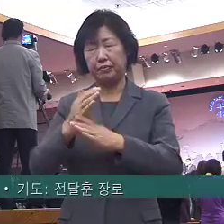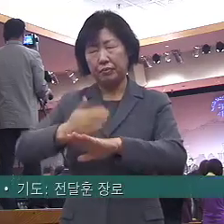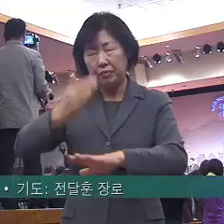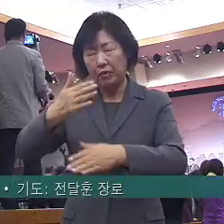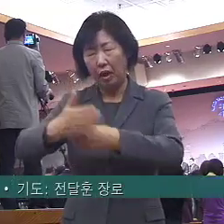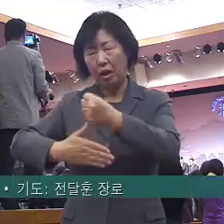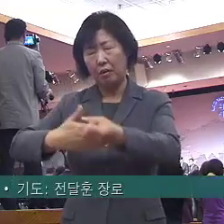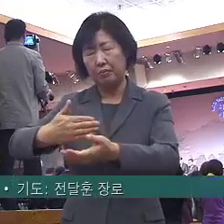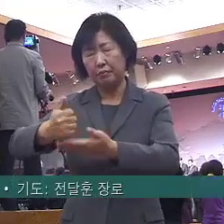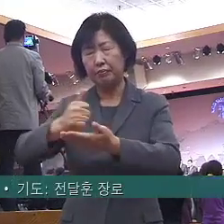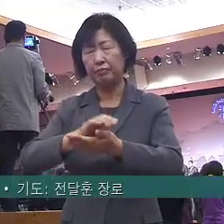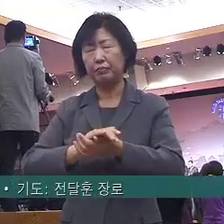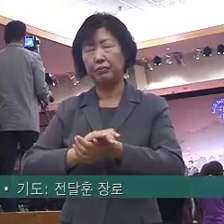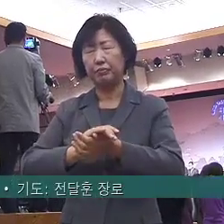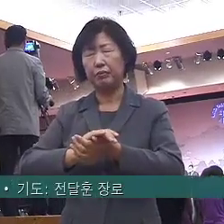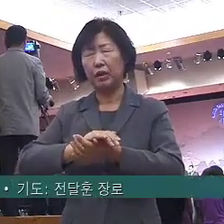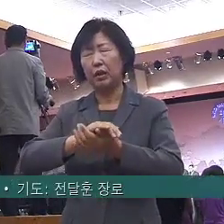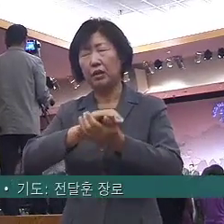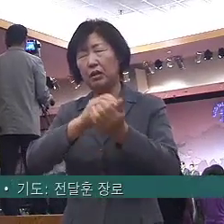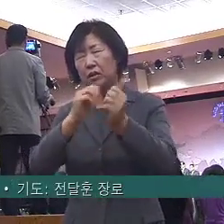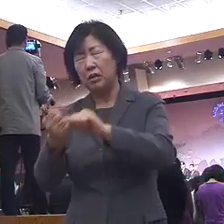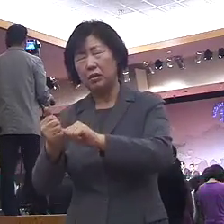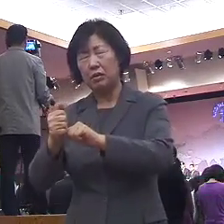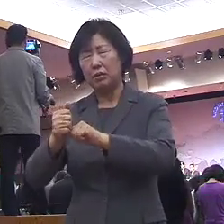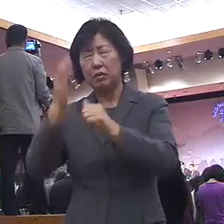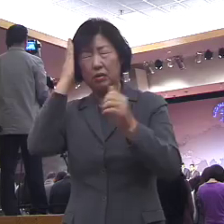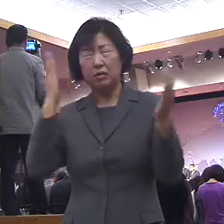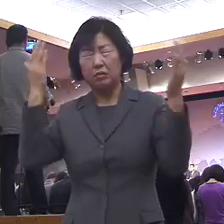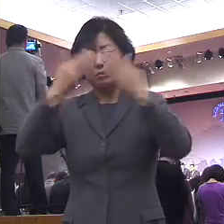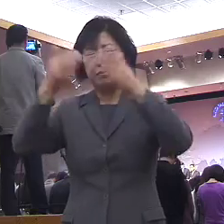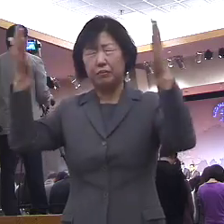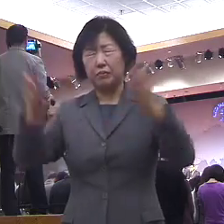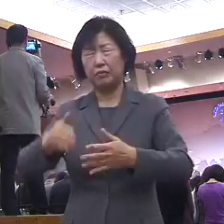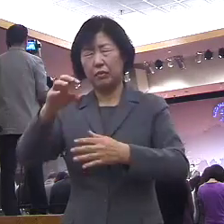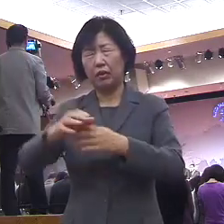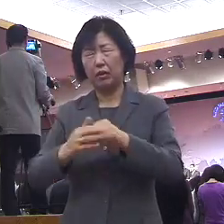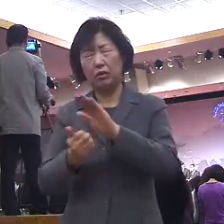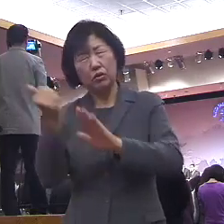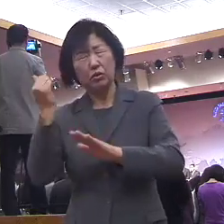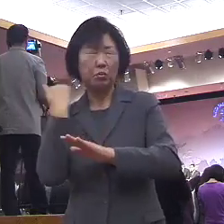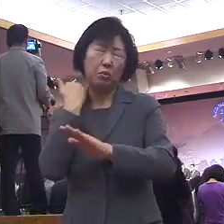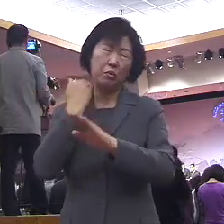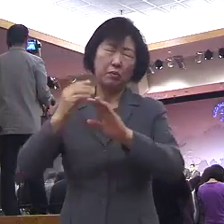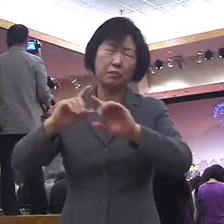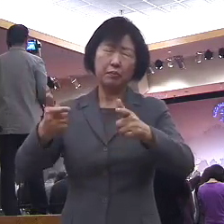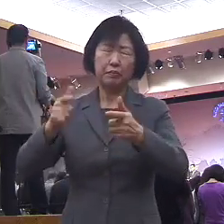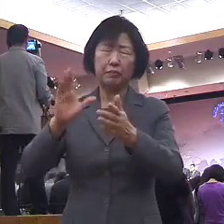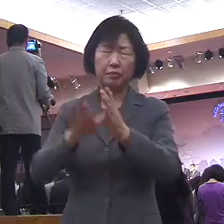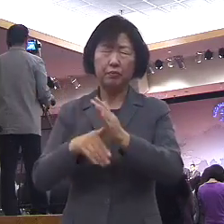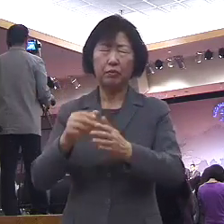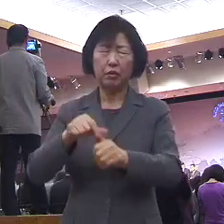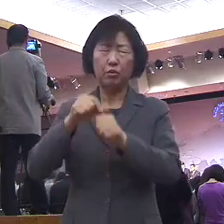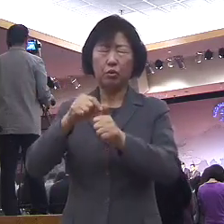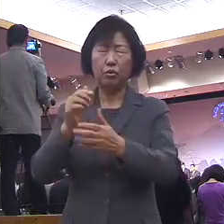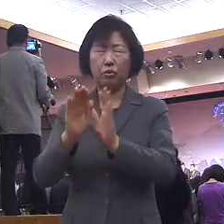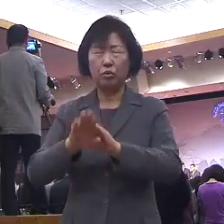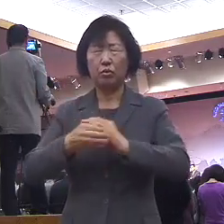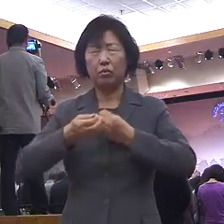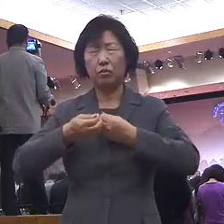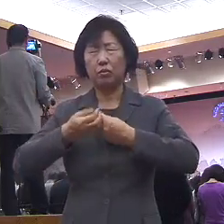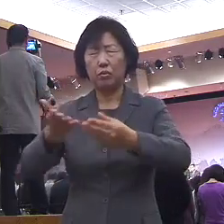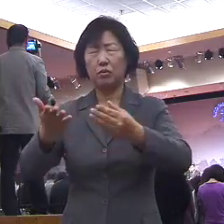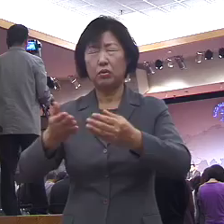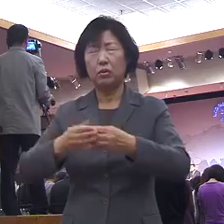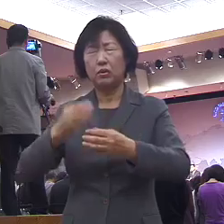고마우신 하나님, 사망의 음침한 골짜기에서 소망의 빛이 보이지 않을 때 그곳의 손길을 펼치사 우리를 생명의